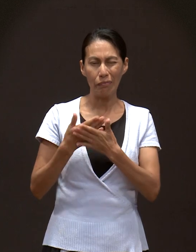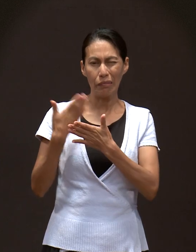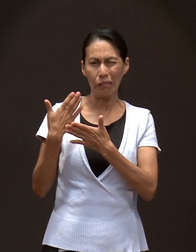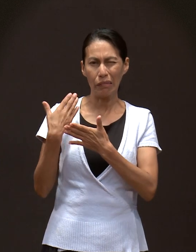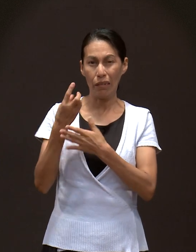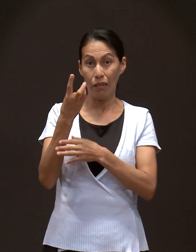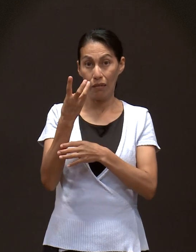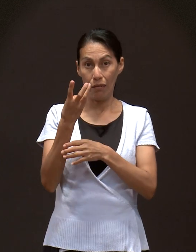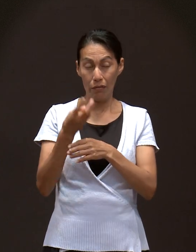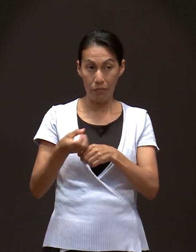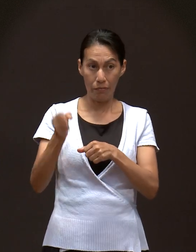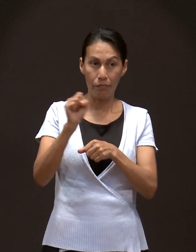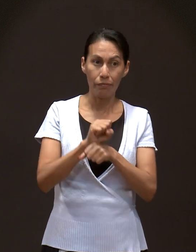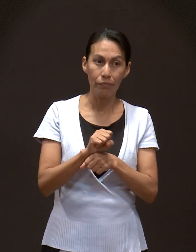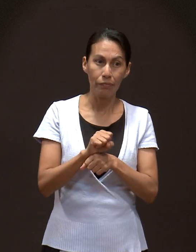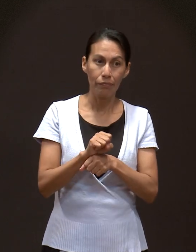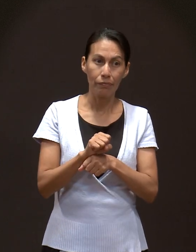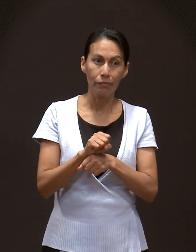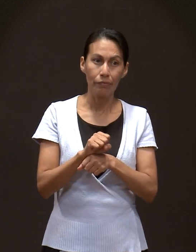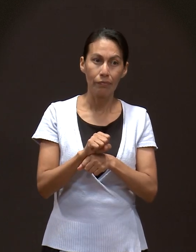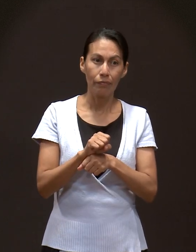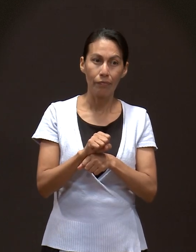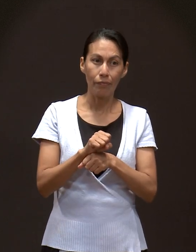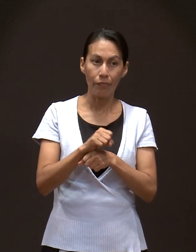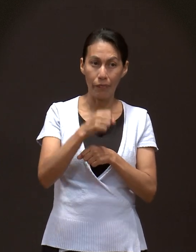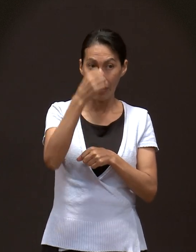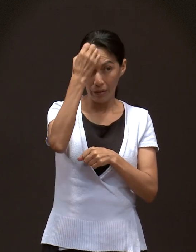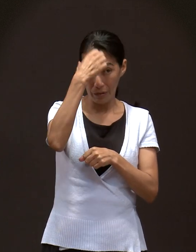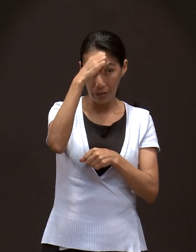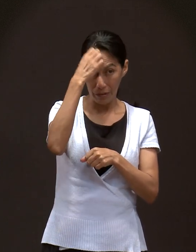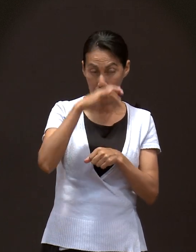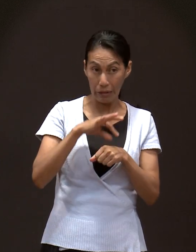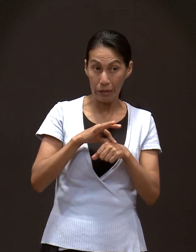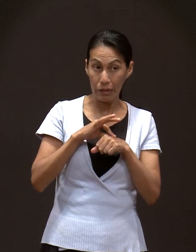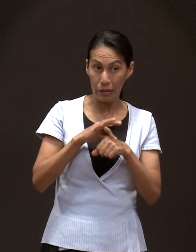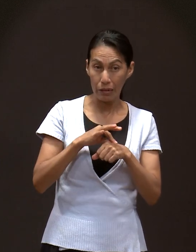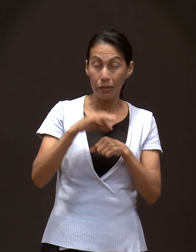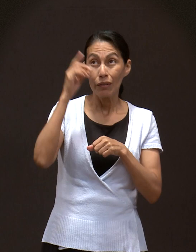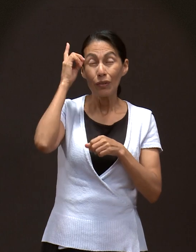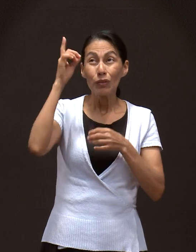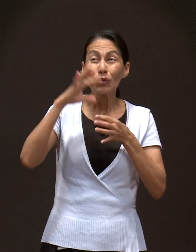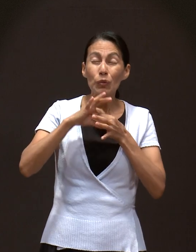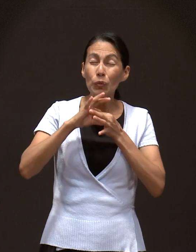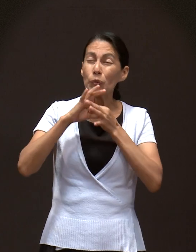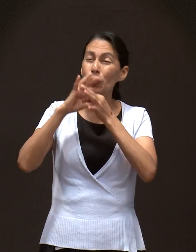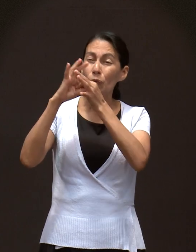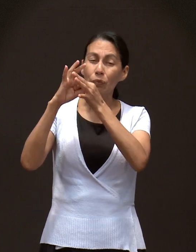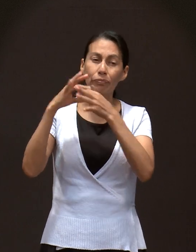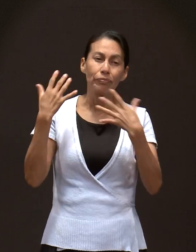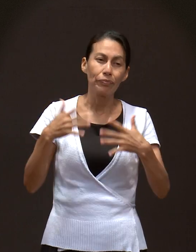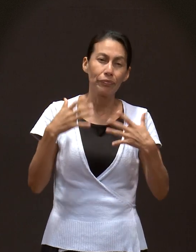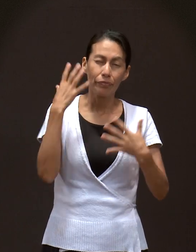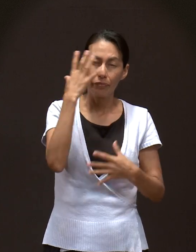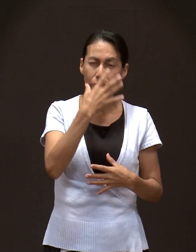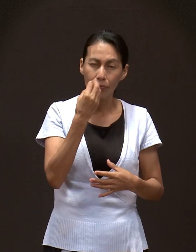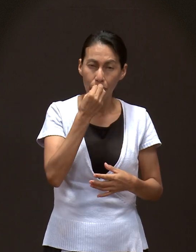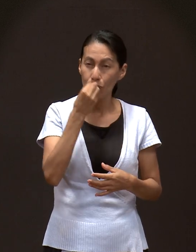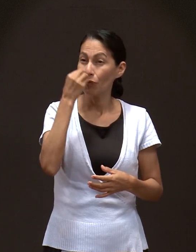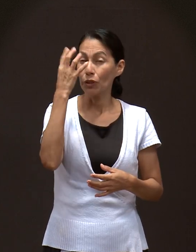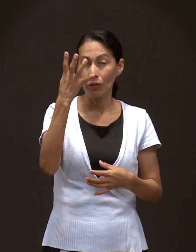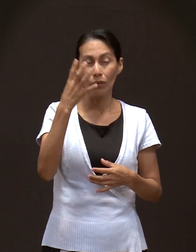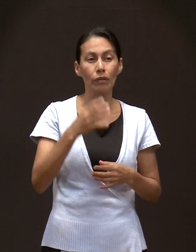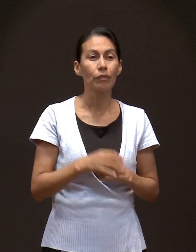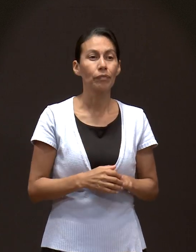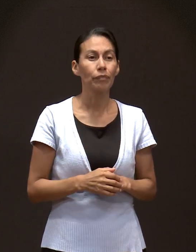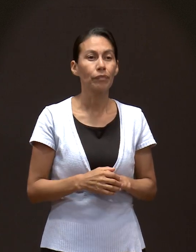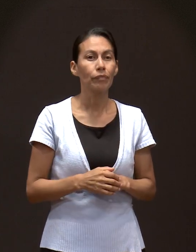hace como tres semanas, tres semanas, viví una experiencia inolvidable con Dios. Entonces,